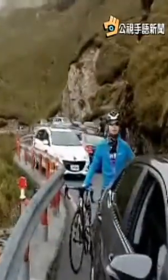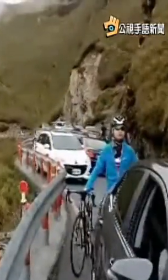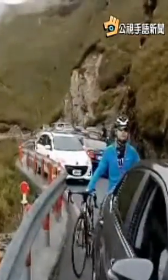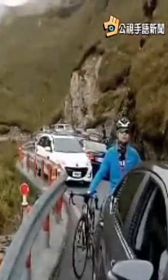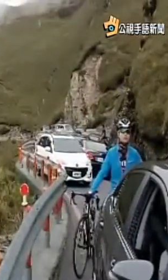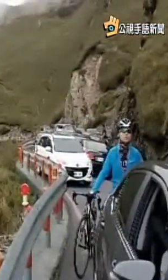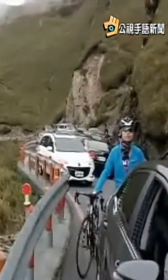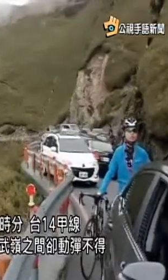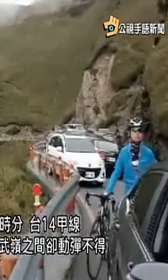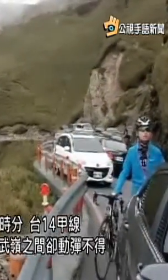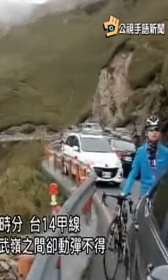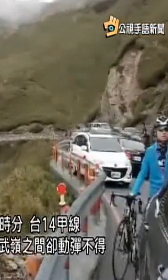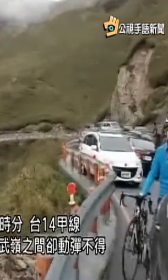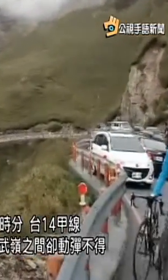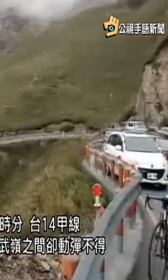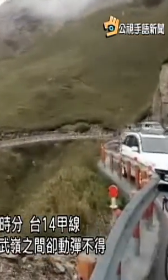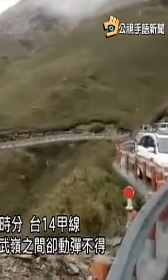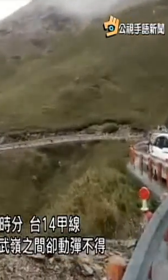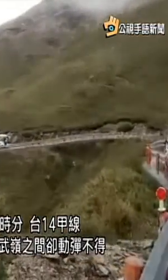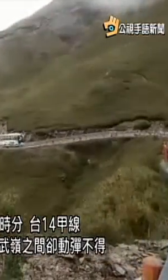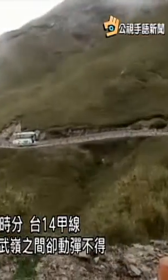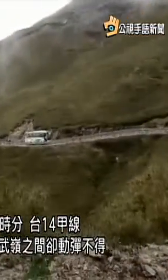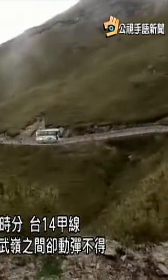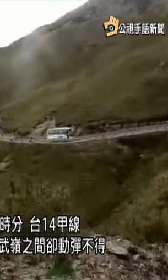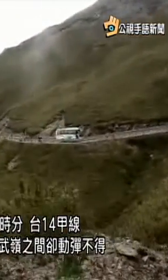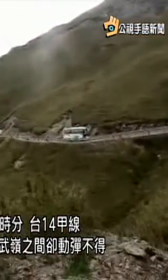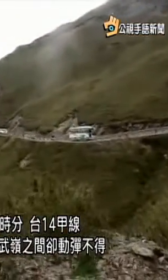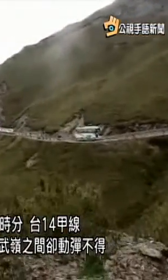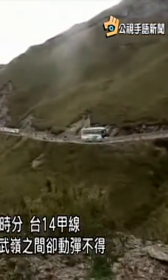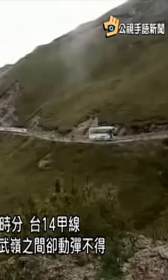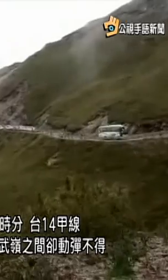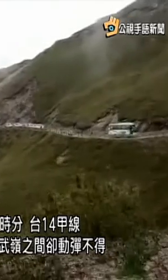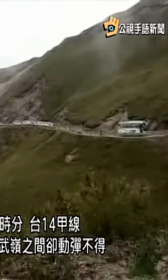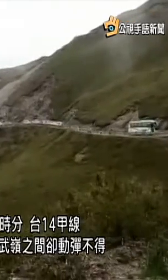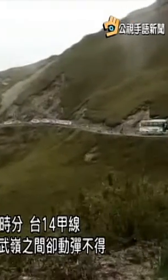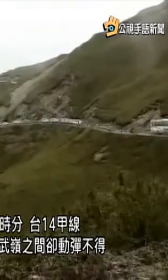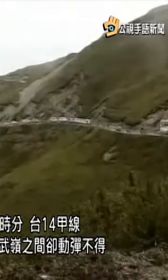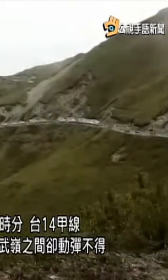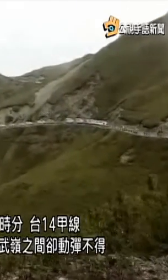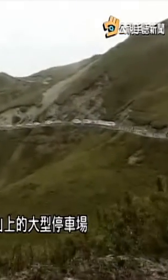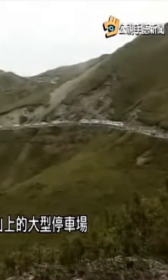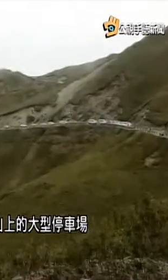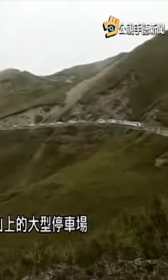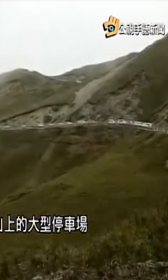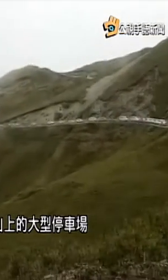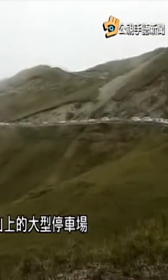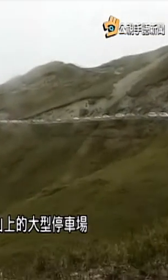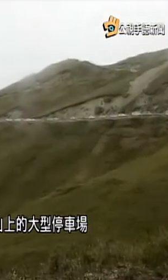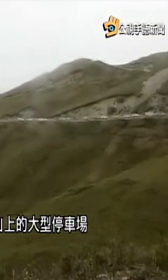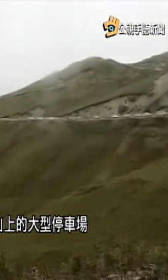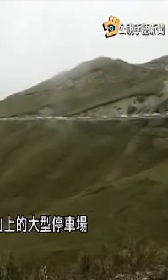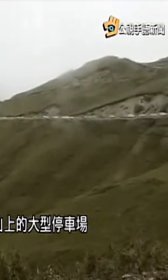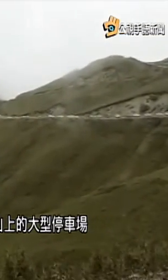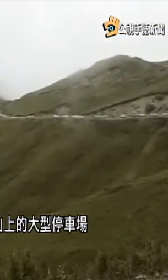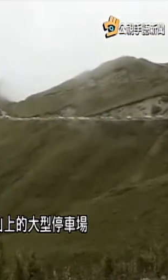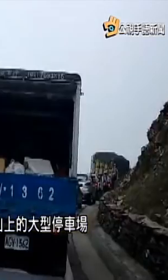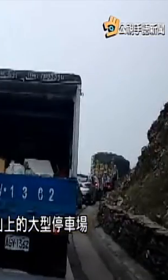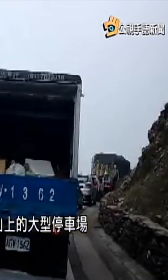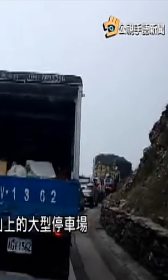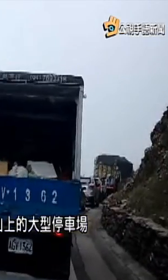接近中午时分，台十四甲线合欢山主峰到五岭之间却动弹不得，就像是高山上的大型停车场， 动弹不